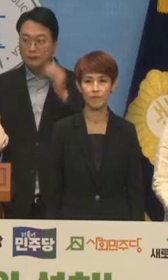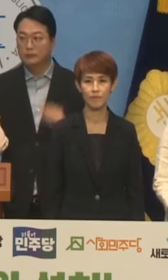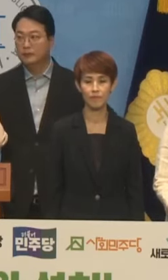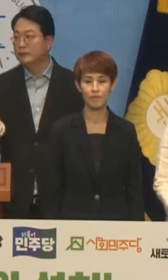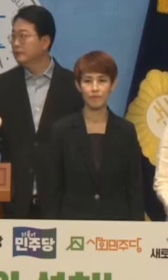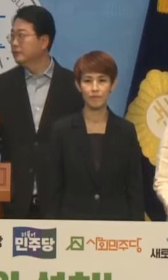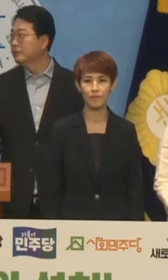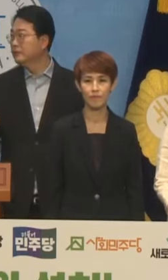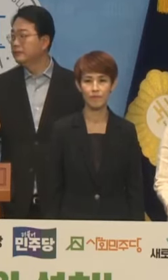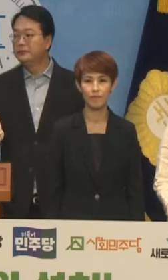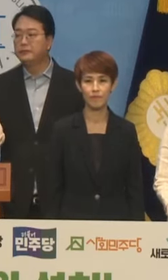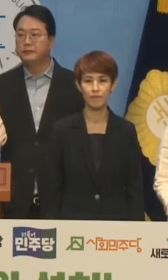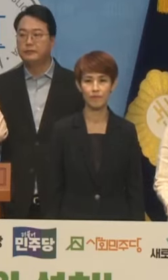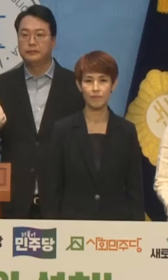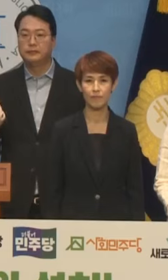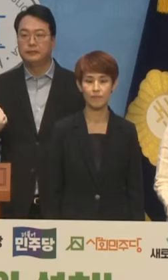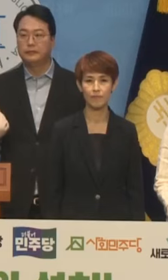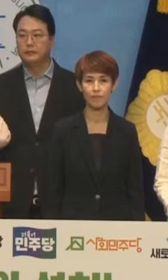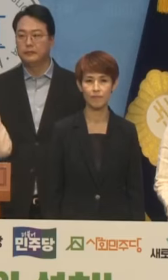네, 네, 네.